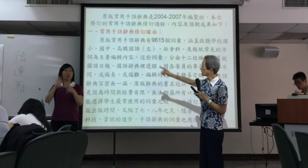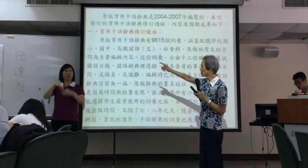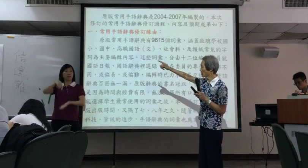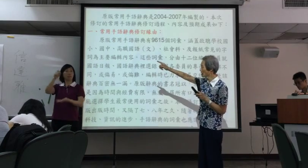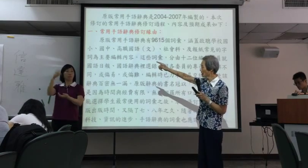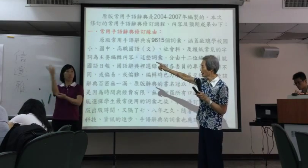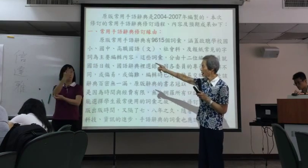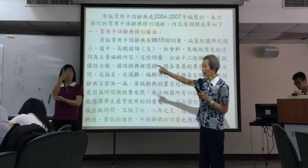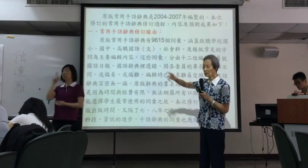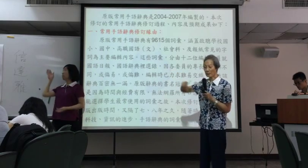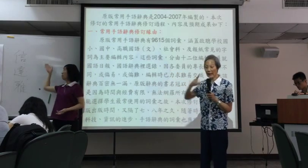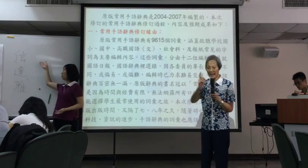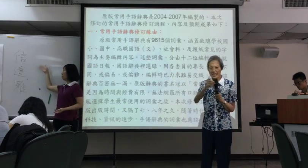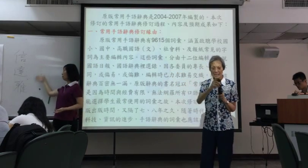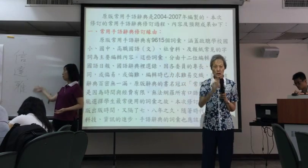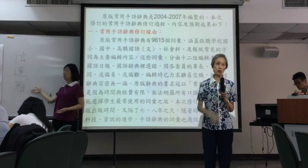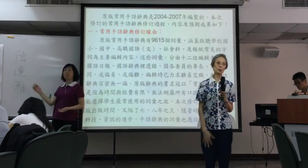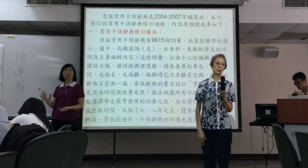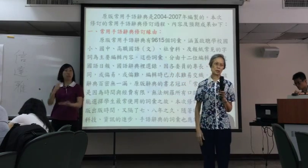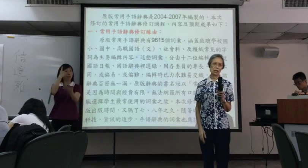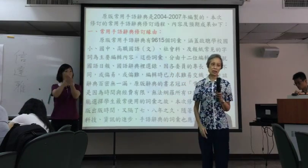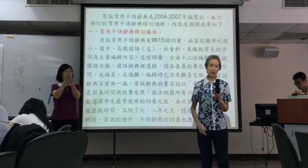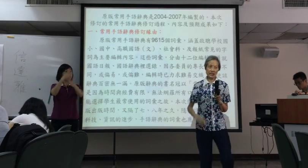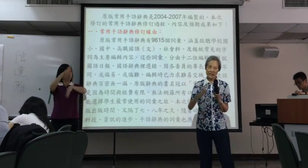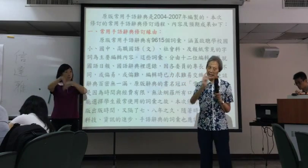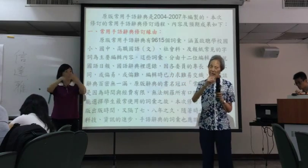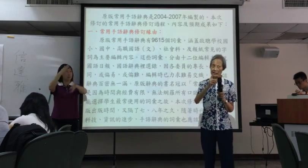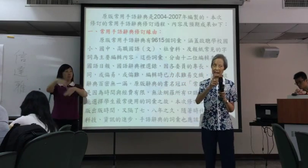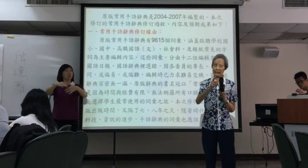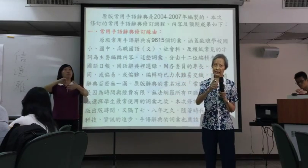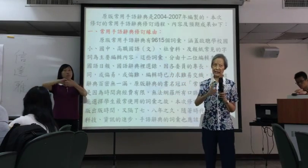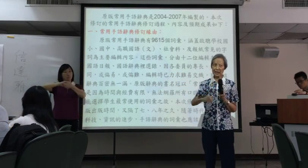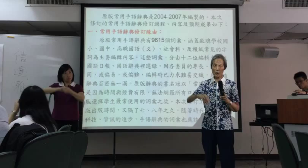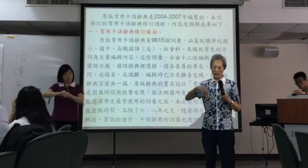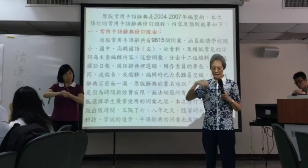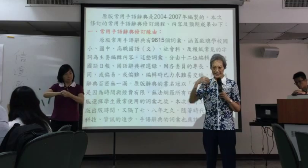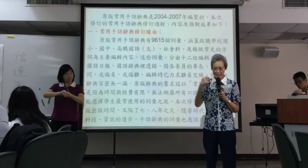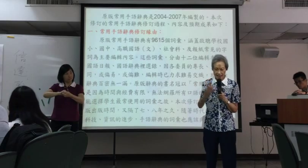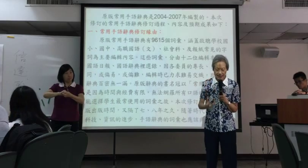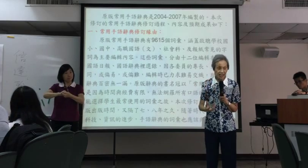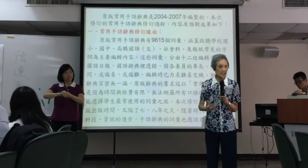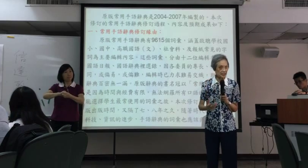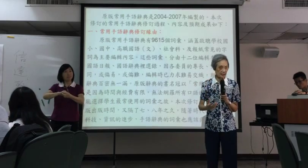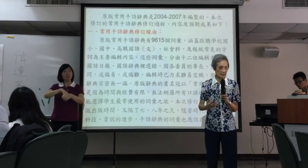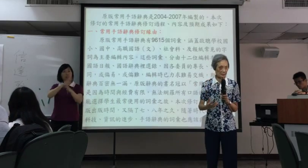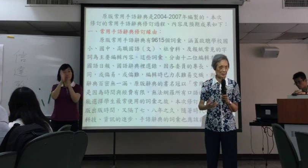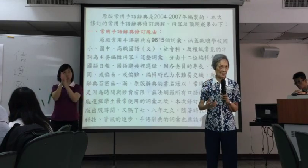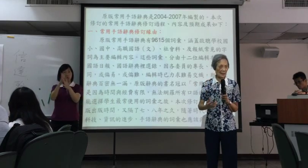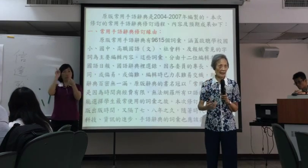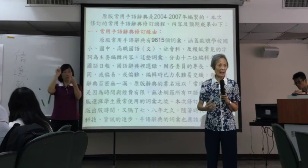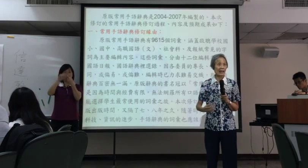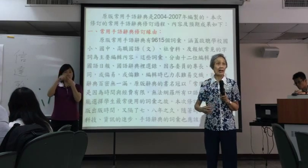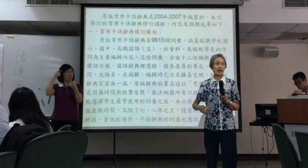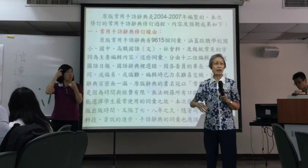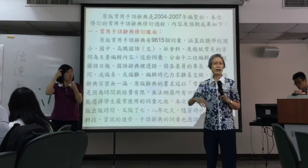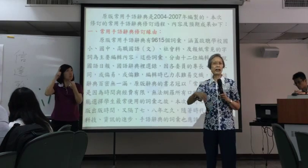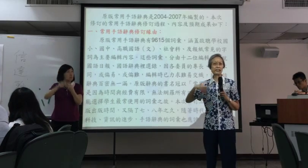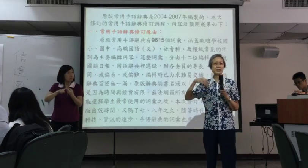出三个原则，每一个手语一定能够很贴切的、